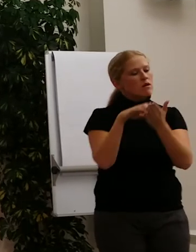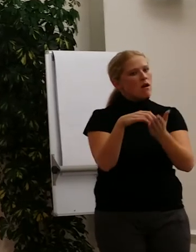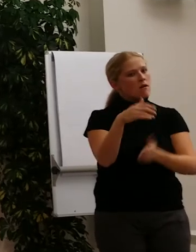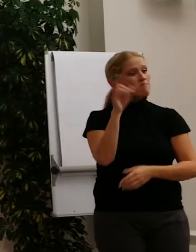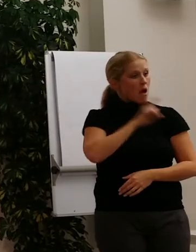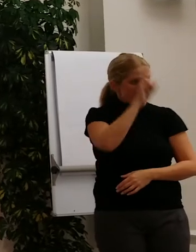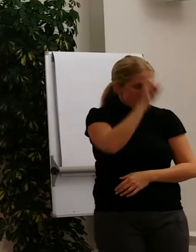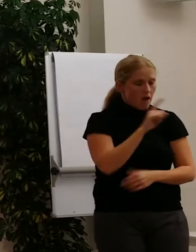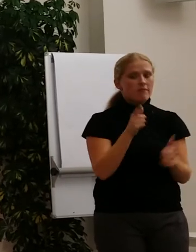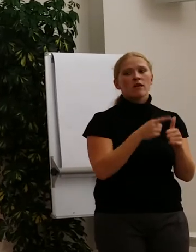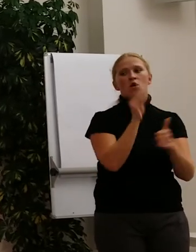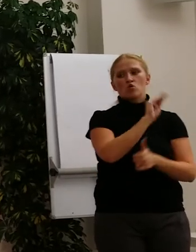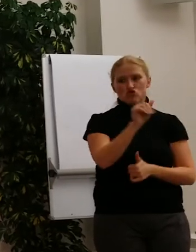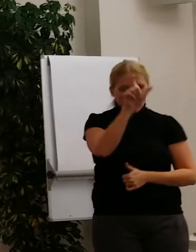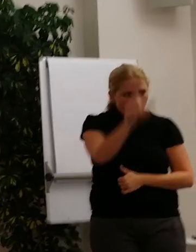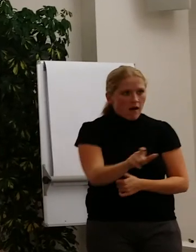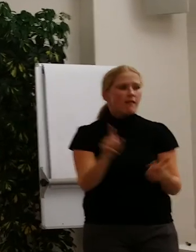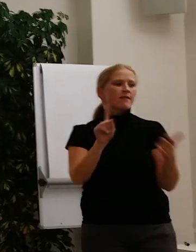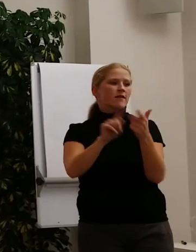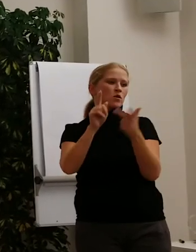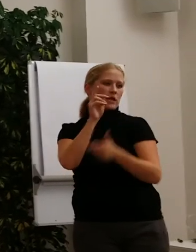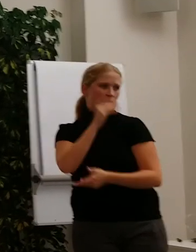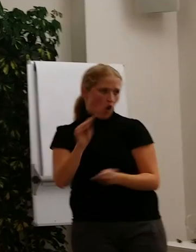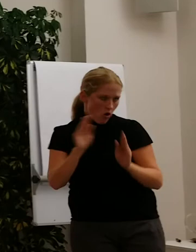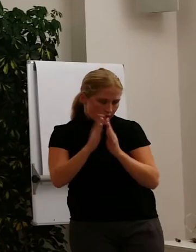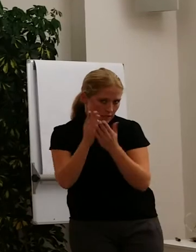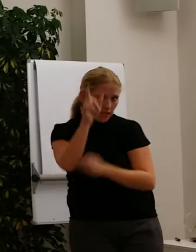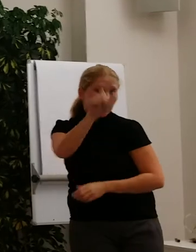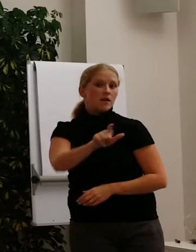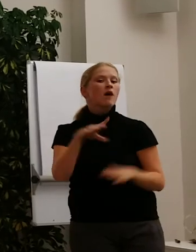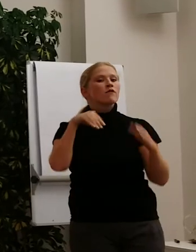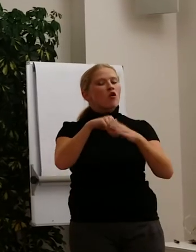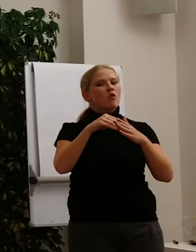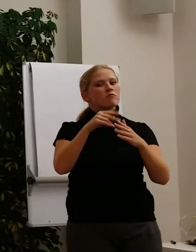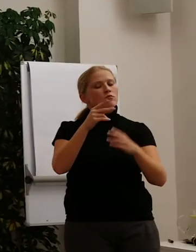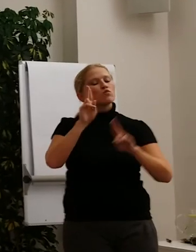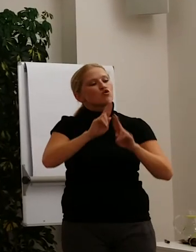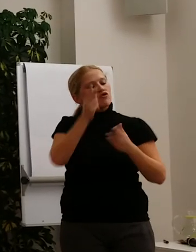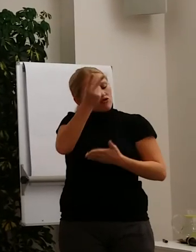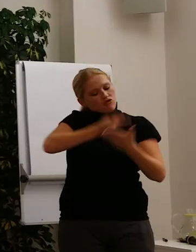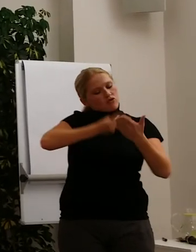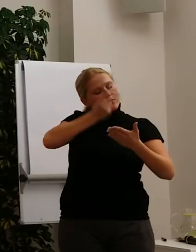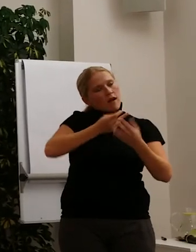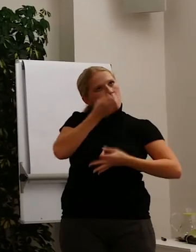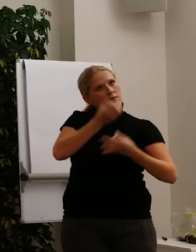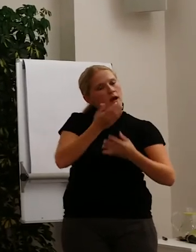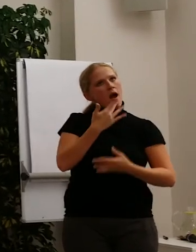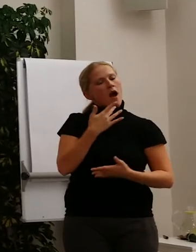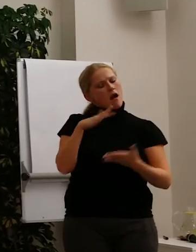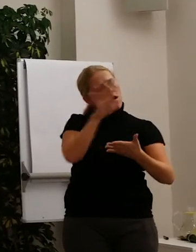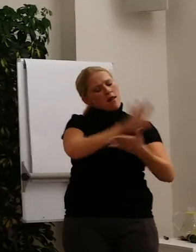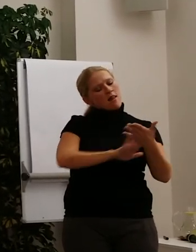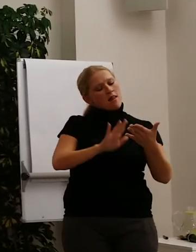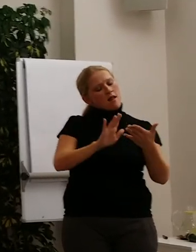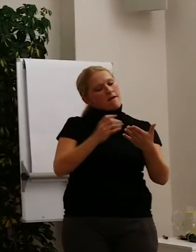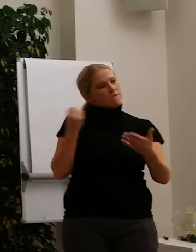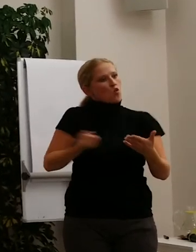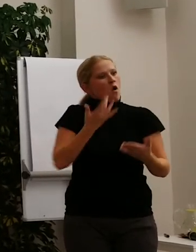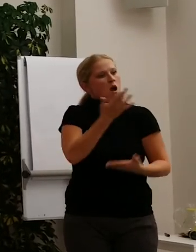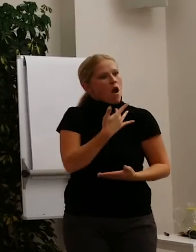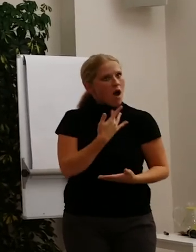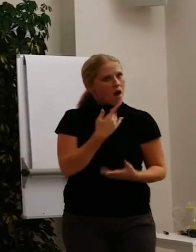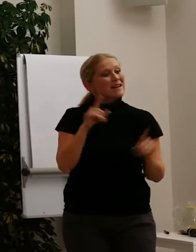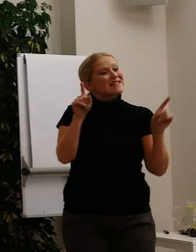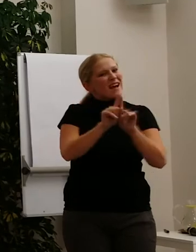mohou setkat s informacemi o tom, jak to funguje, jak to můžou dospět, ale také se zkušenostmi lidí a s názory lidí, kteří takovou